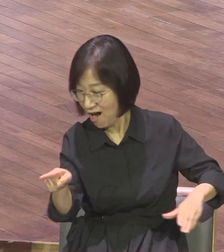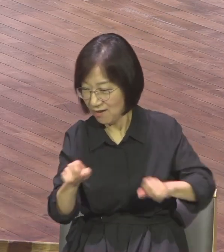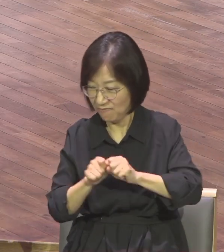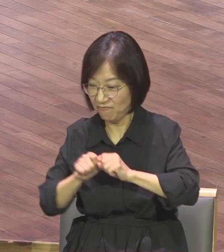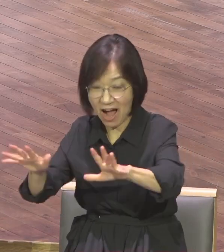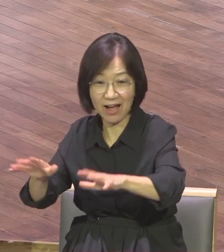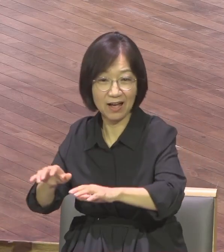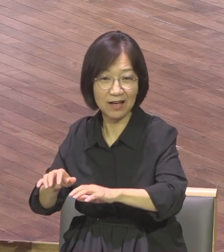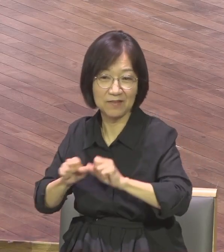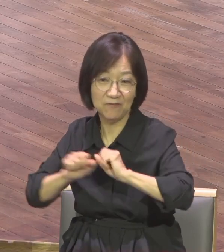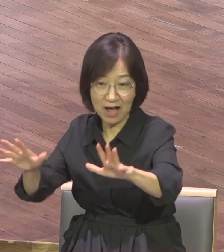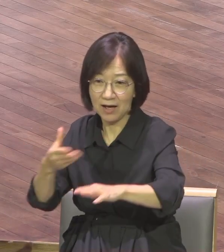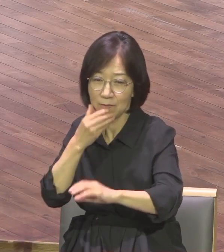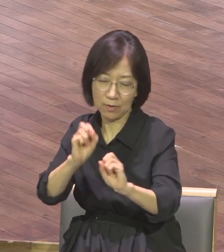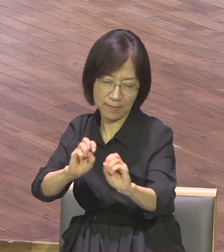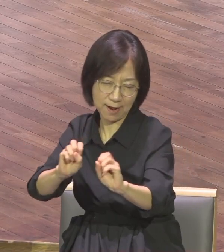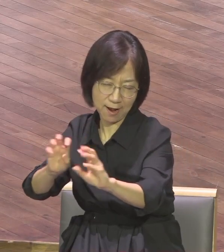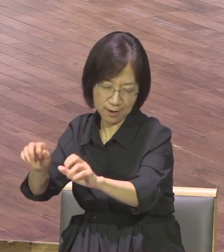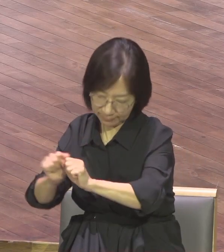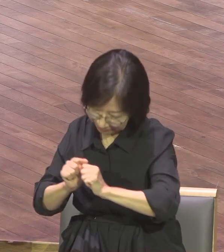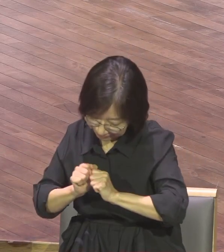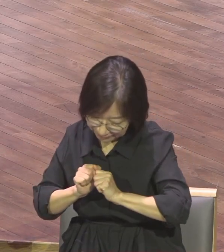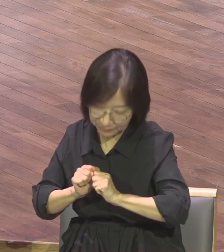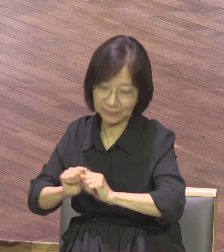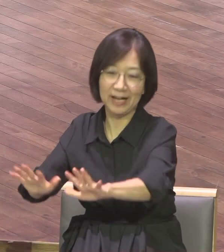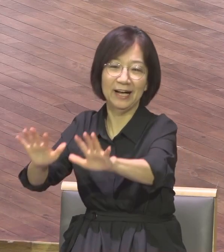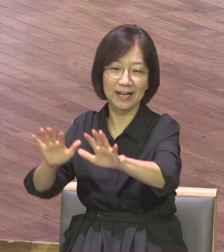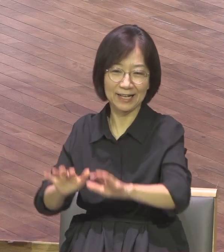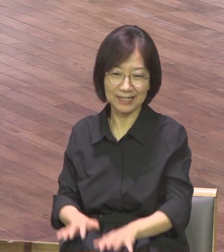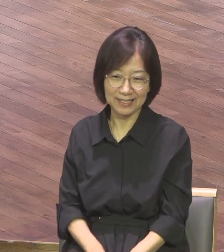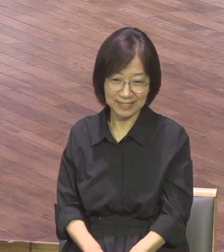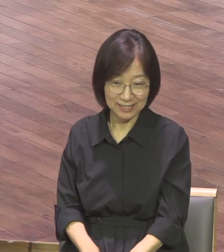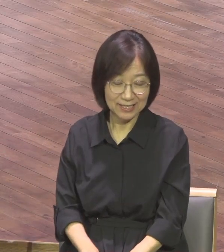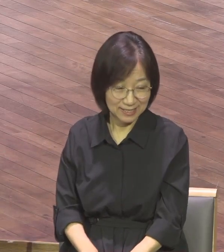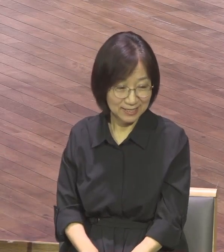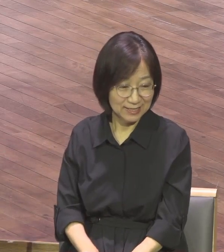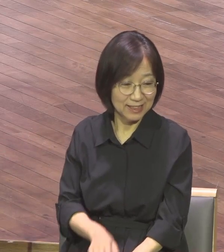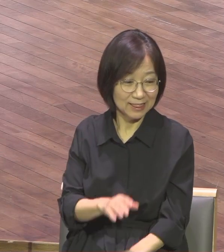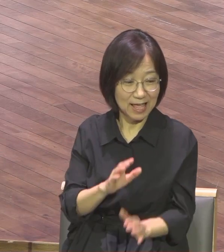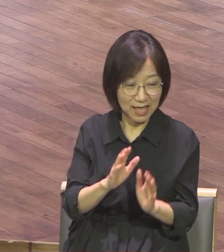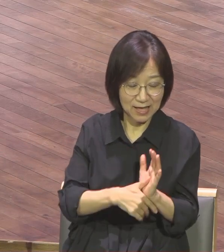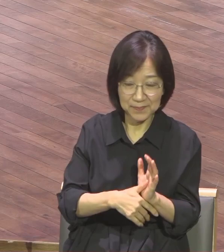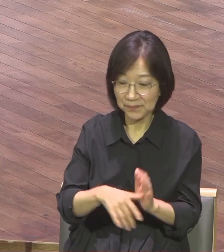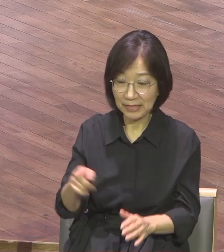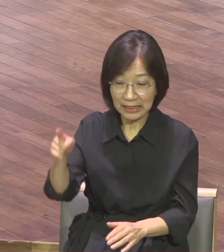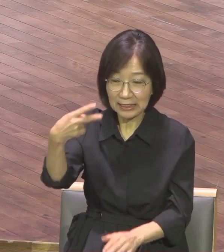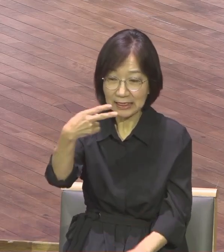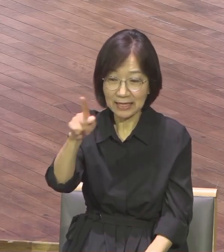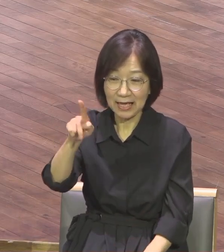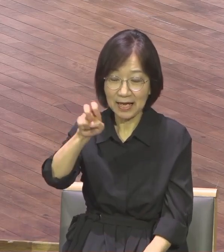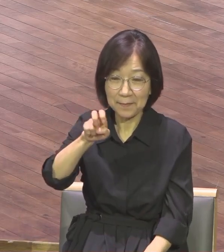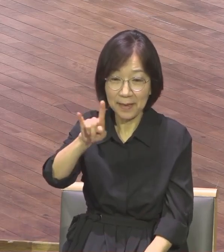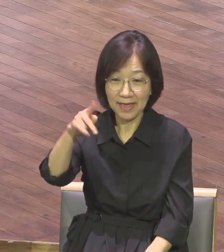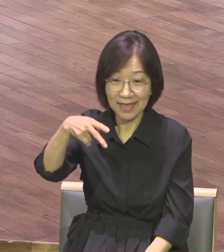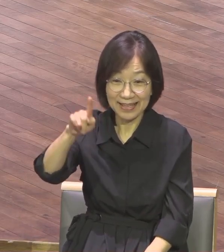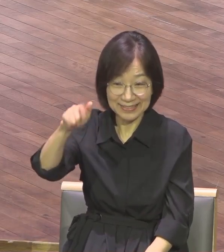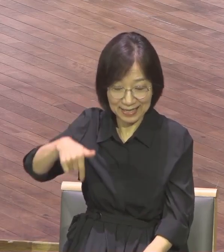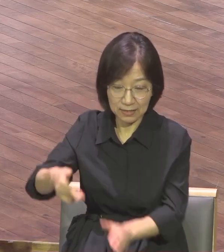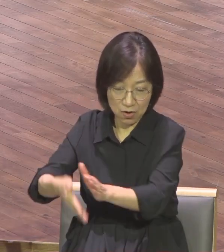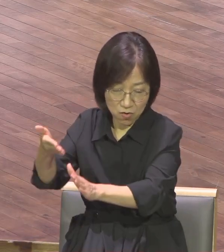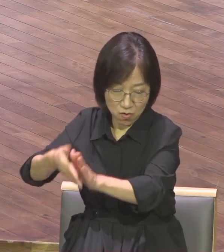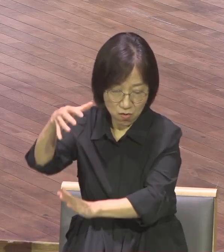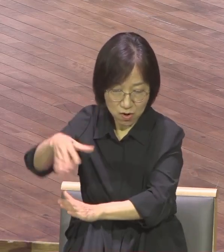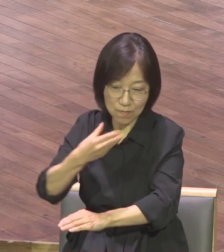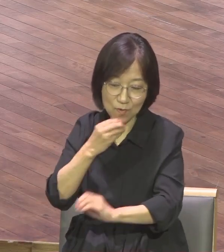이 박해가 복음을 전한 계기가 되었다는 것입니다. 그 가운데 다메섹에도 복음이 전거되었고,